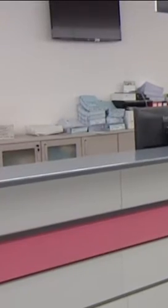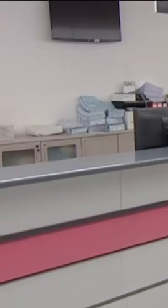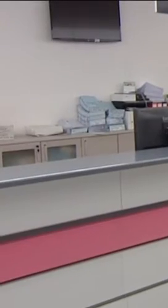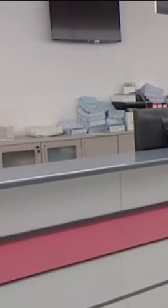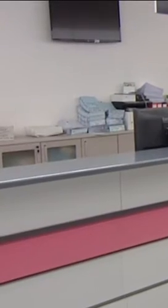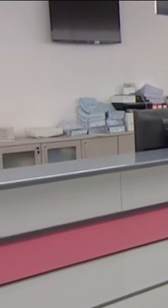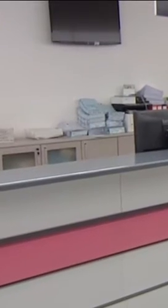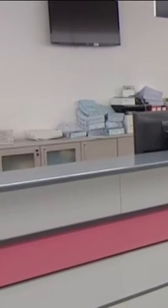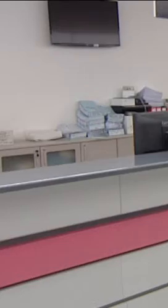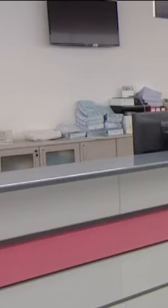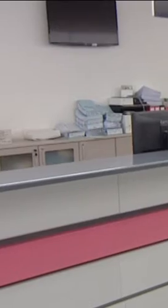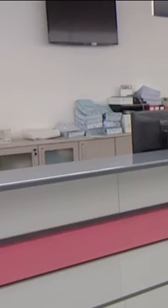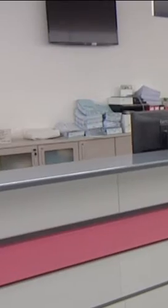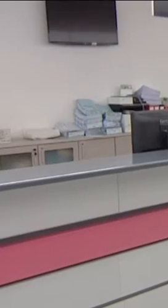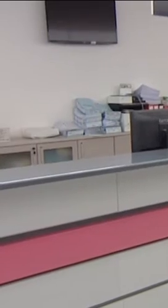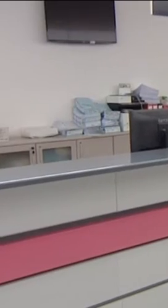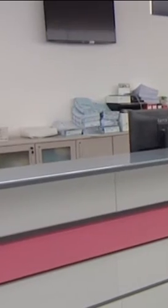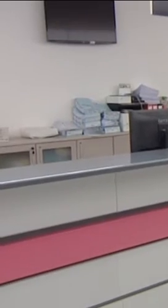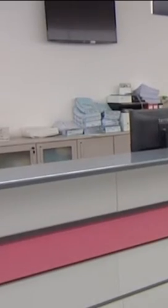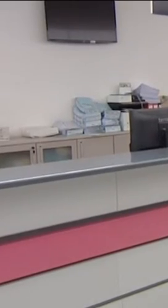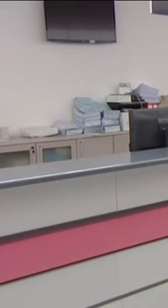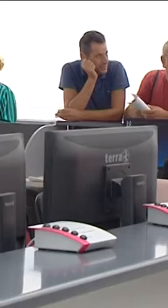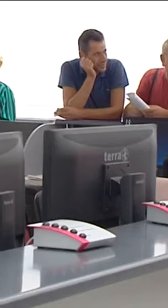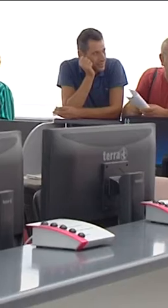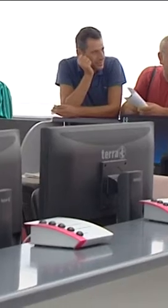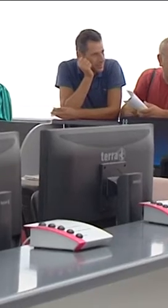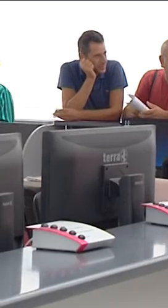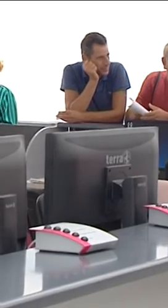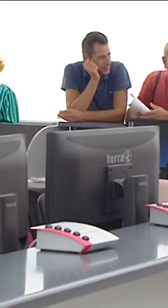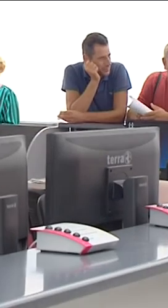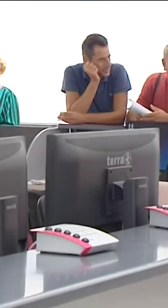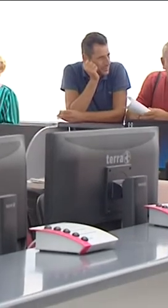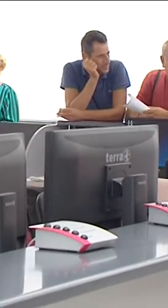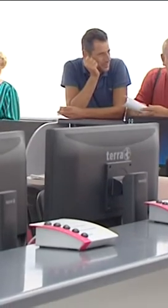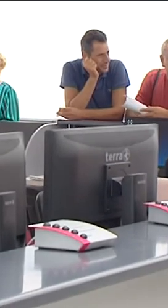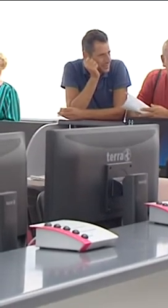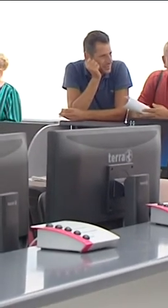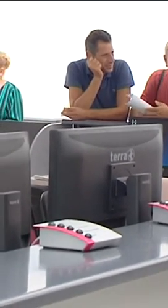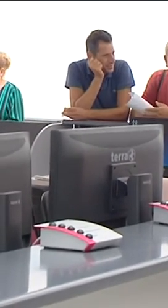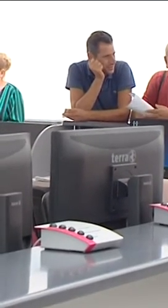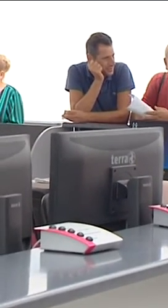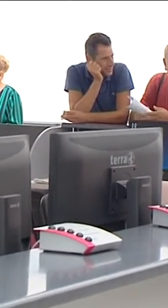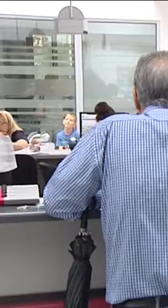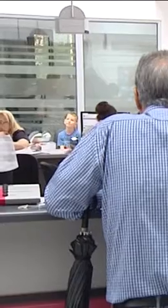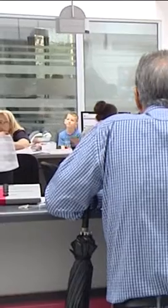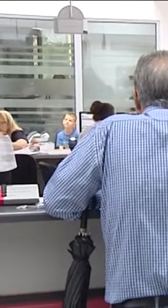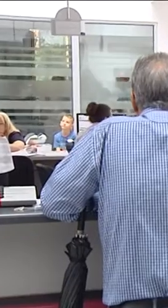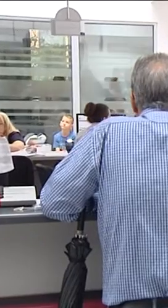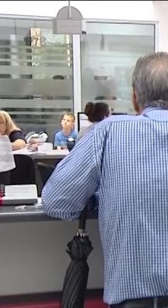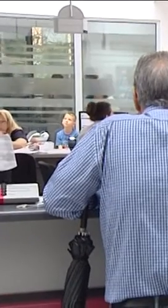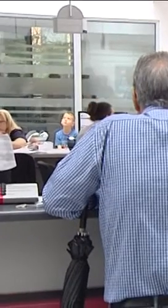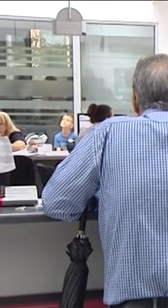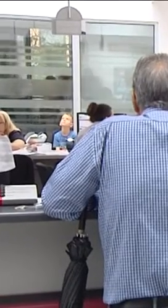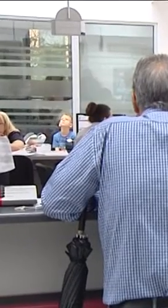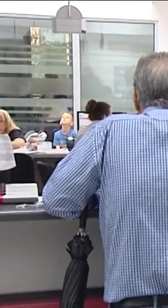влада. Лукаревска тврди дека УЈП не спроведува постапки за присилна наплата. Вели дека може би се работи за преземени действија пред воведување